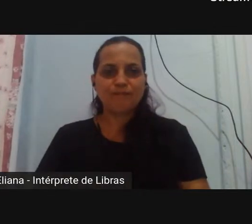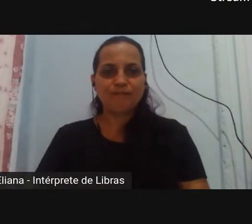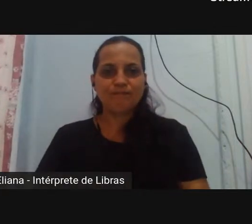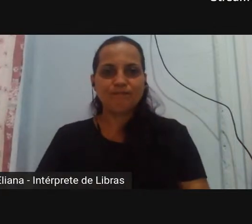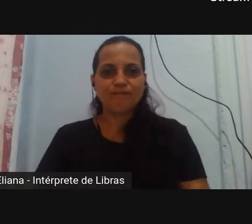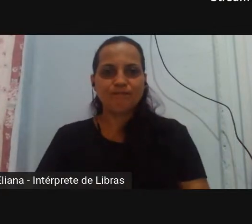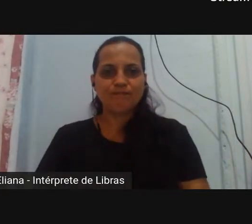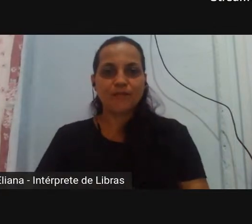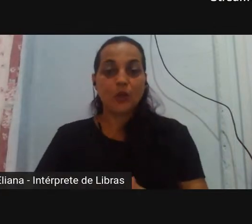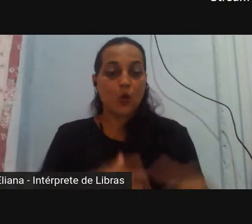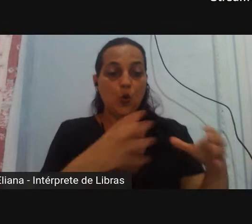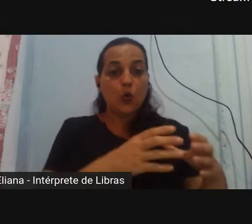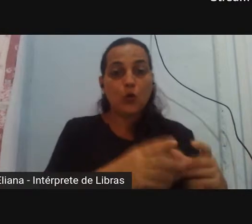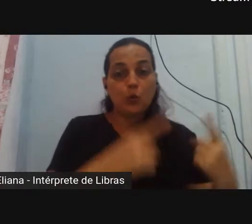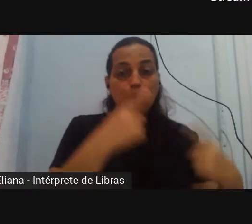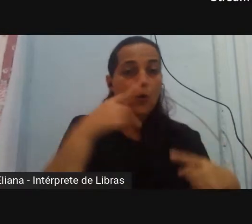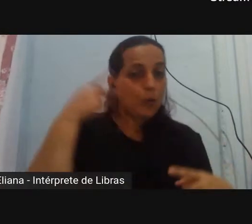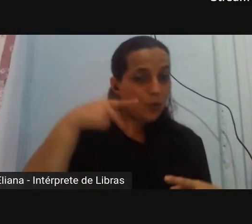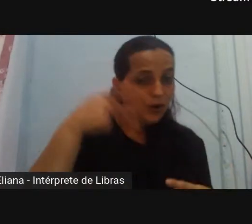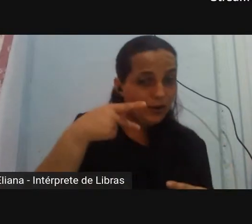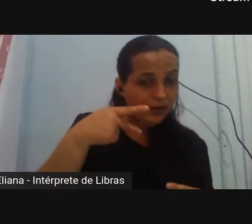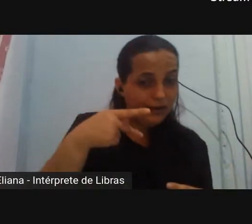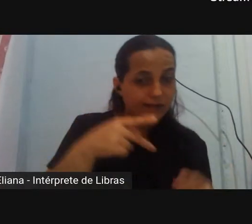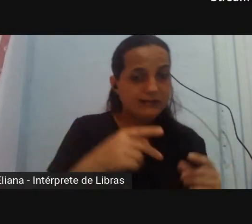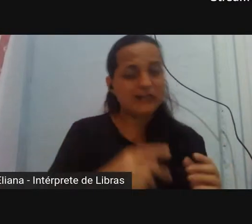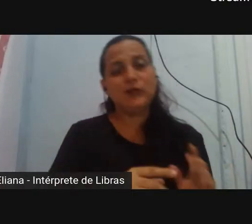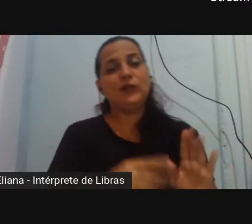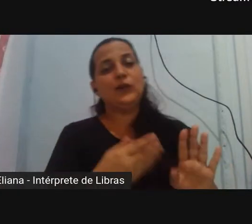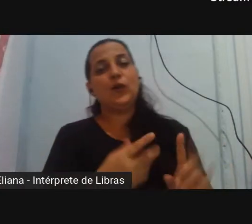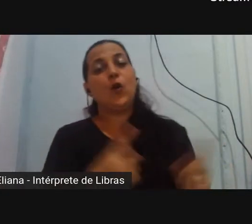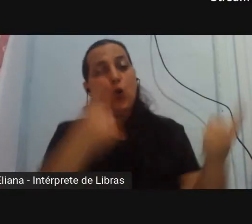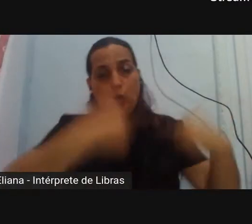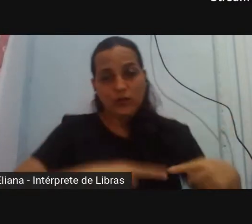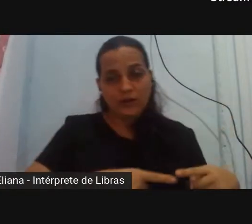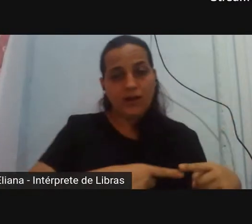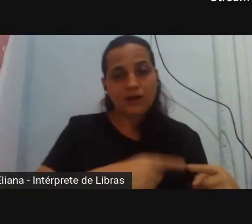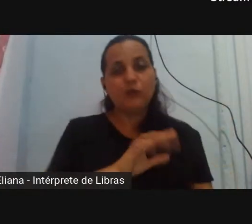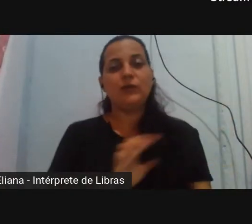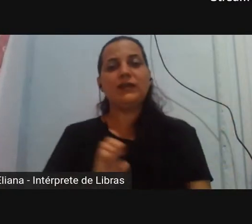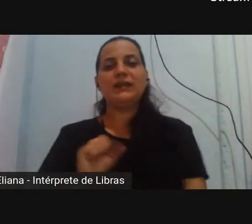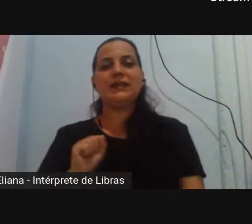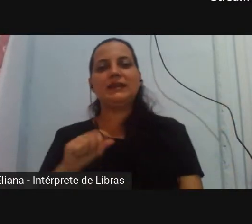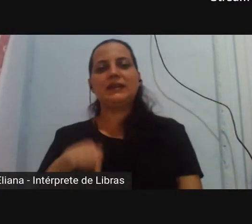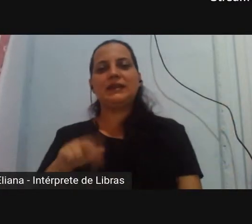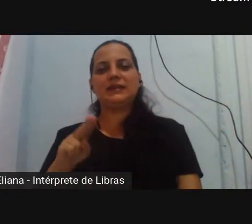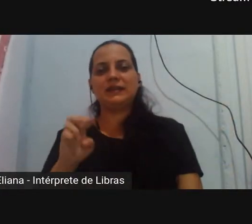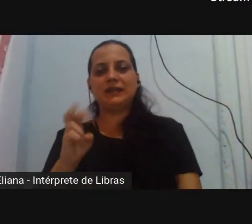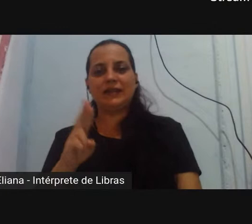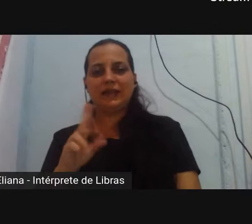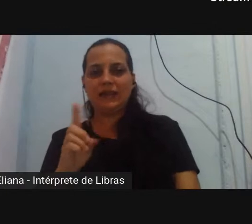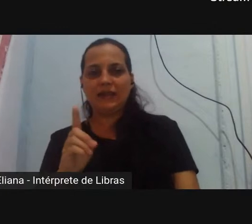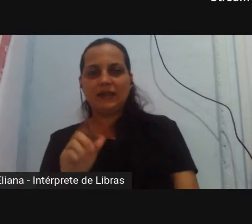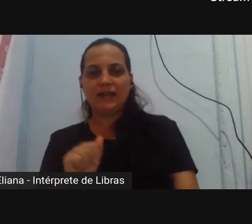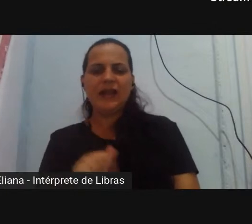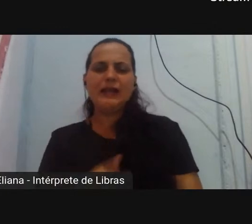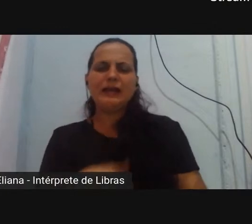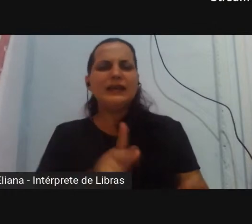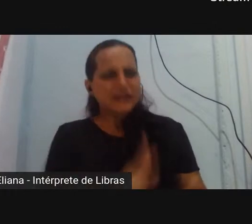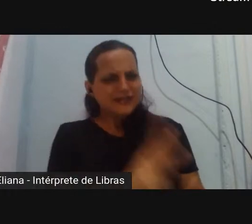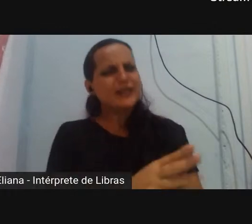esquerda sempre teve uma grande desconfiança e até mesmo um preconceito com a educação